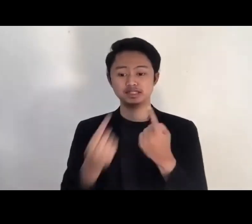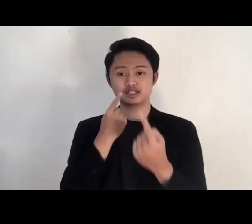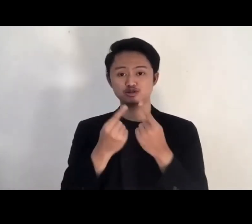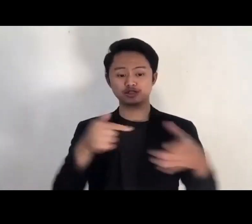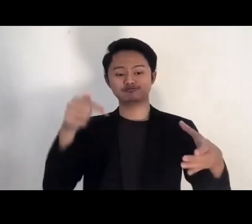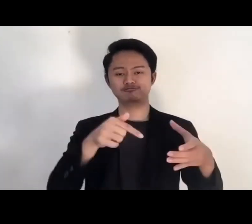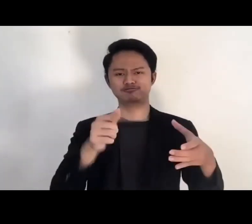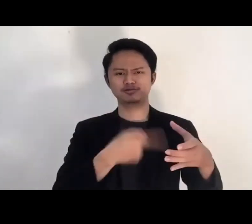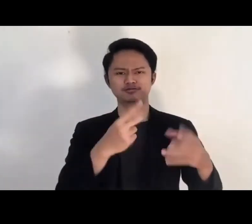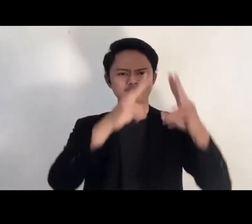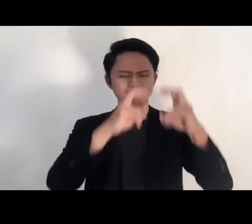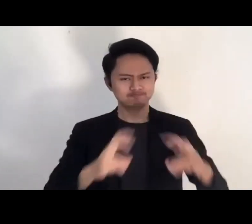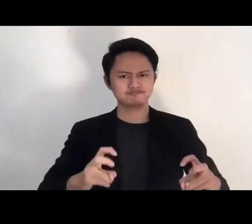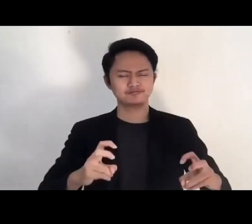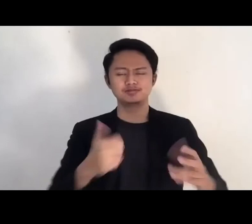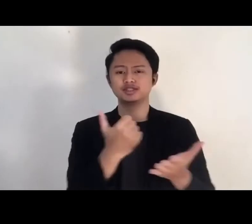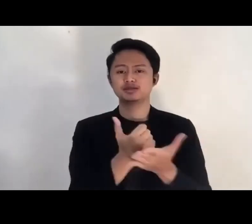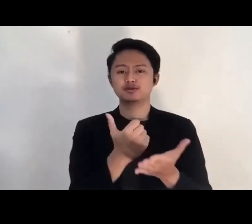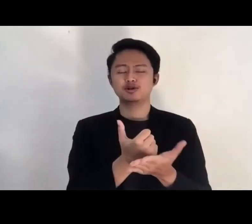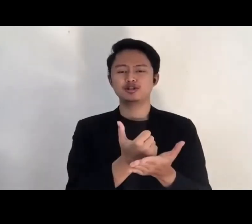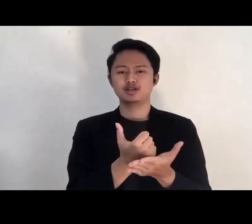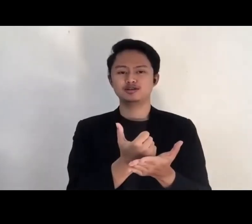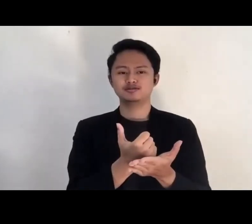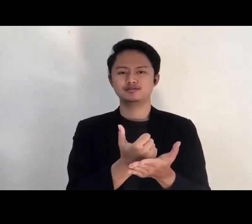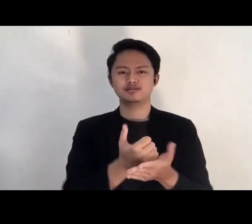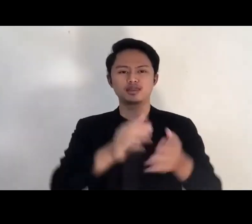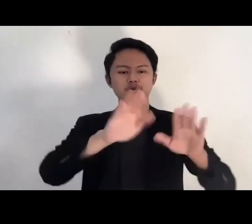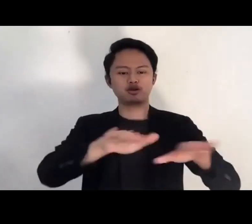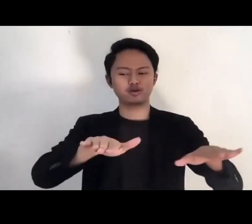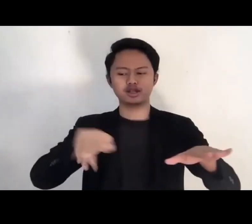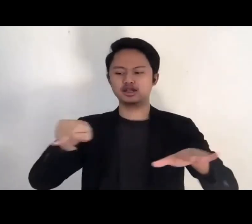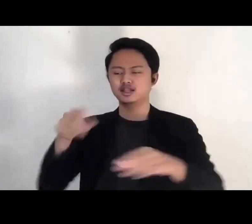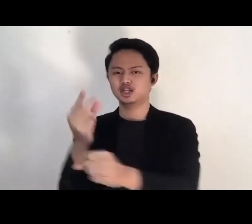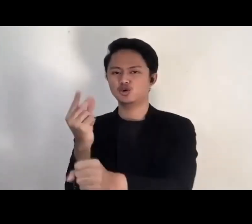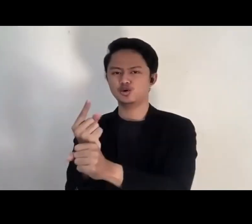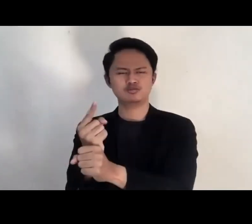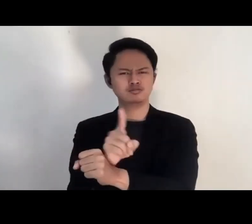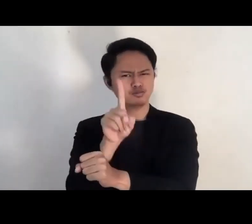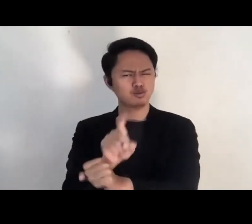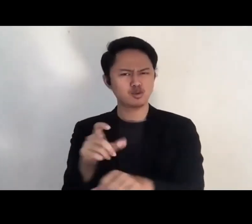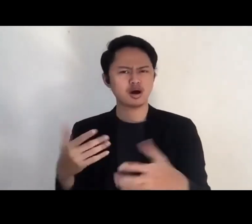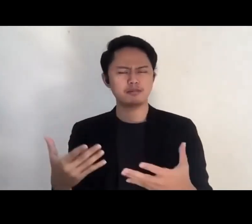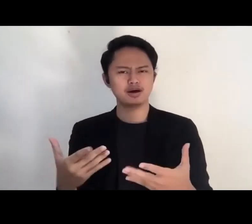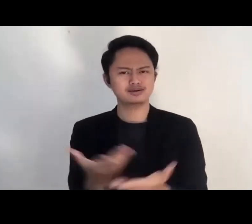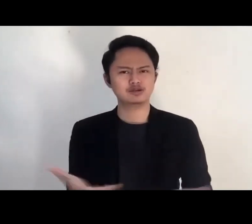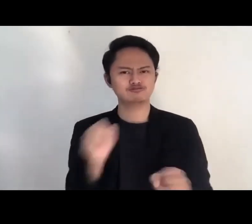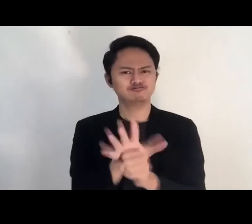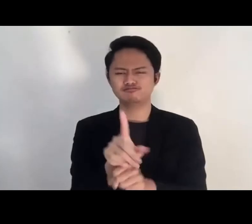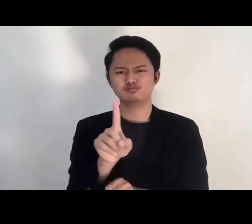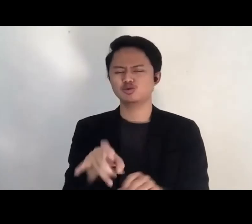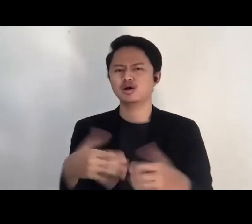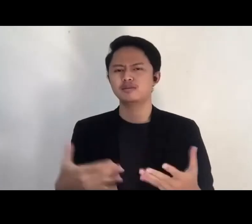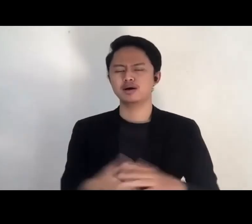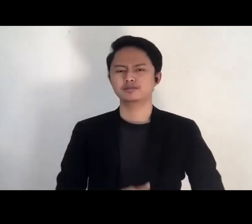apa sebenarnya yang dibutuhkan siswa dan guru di masa pandemi ini. Terus akhirnya